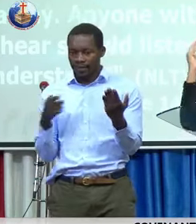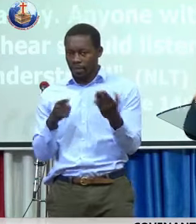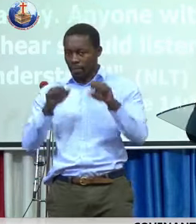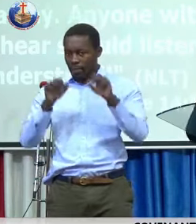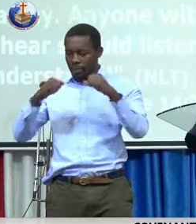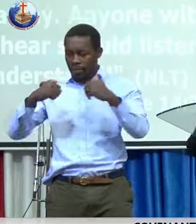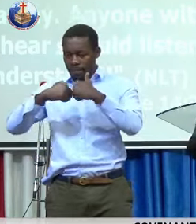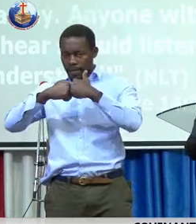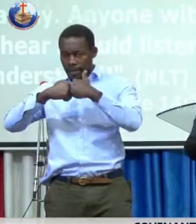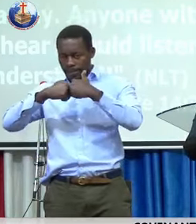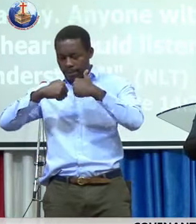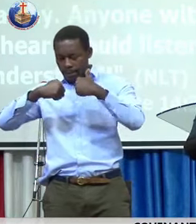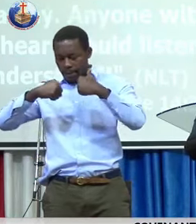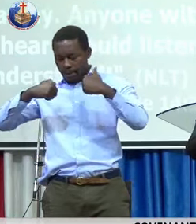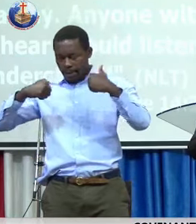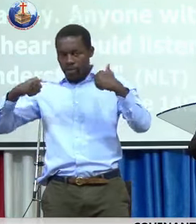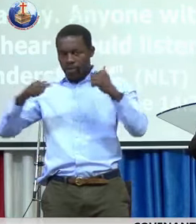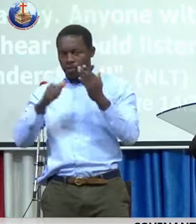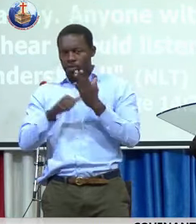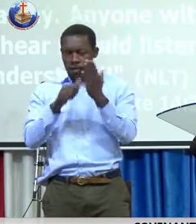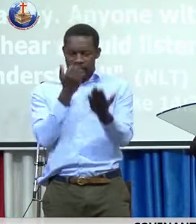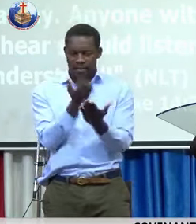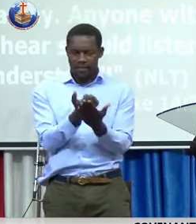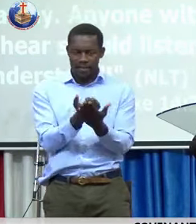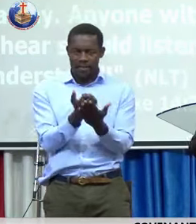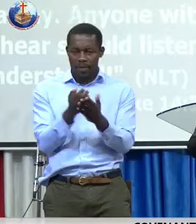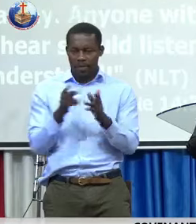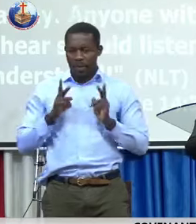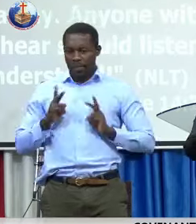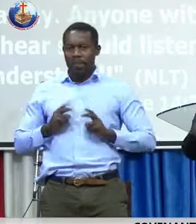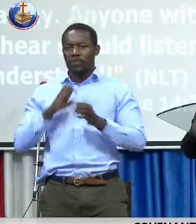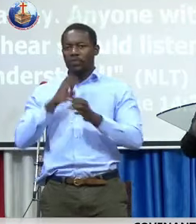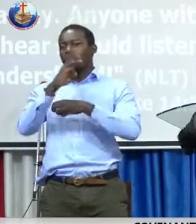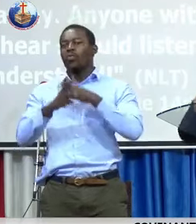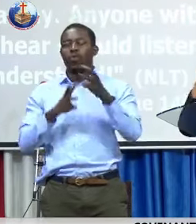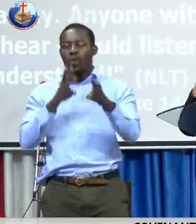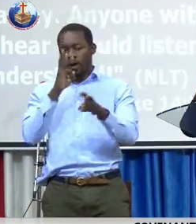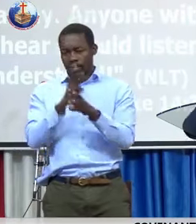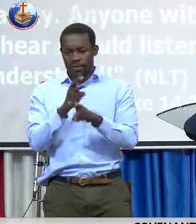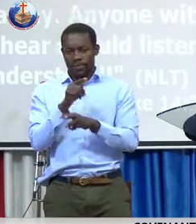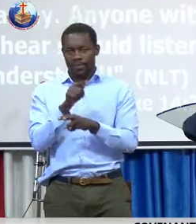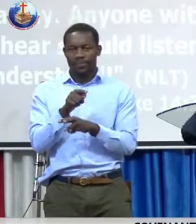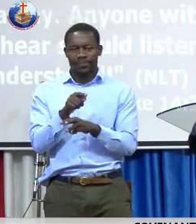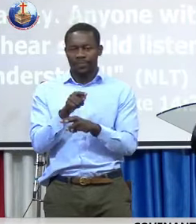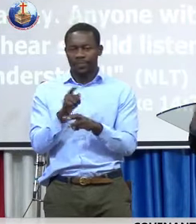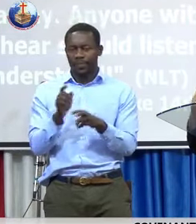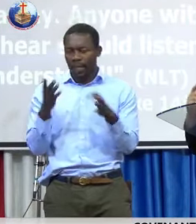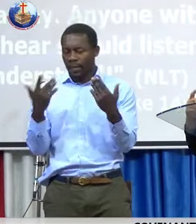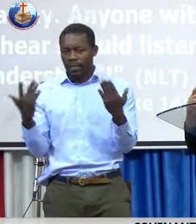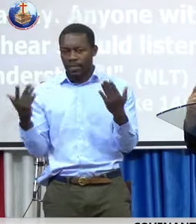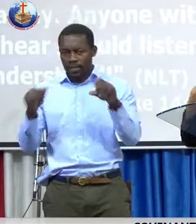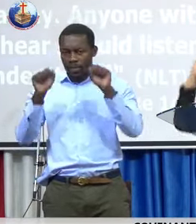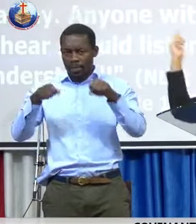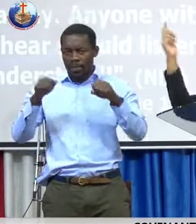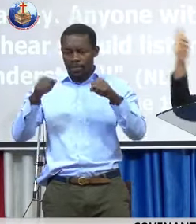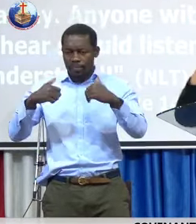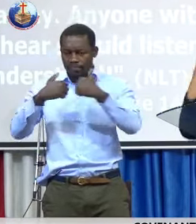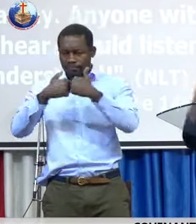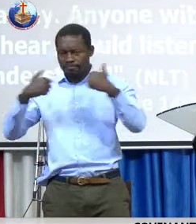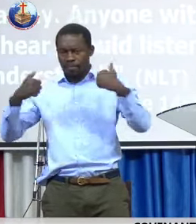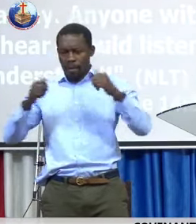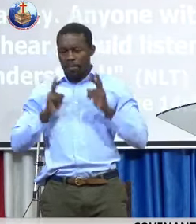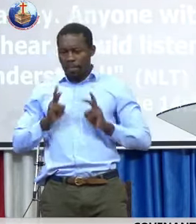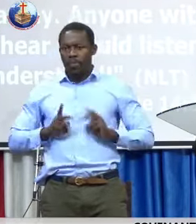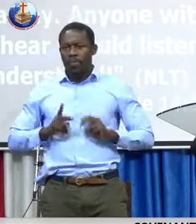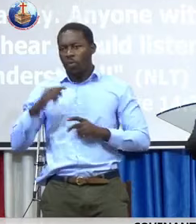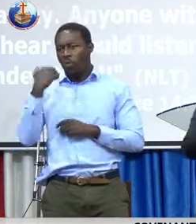people of the world. Huu ndio uwezo ambao utatutenga kutoka kwa watu wa ulimwengu. This is a property that will set us apart from the people who are secularized